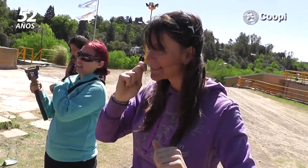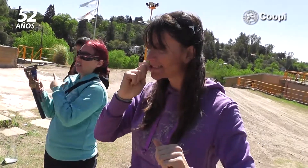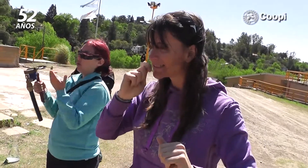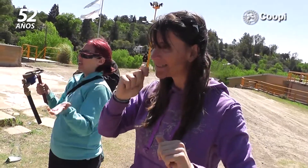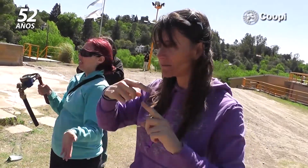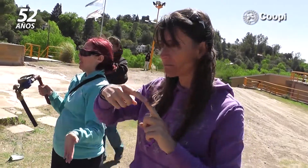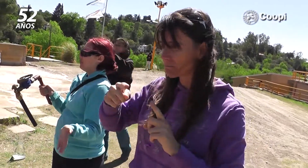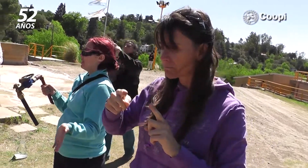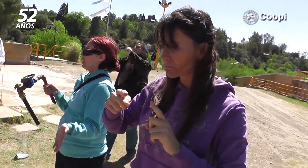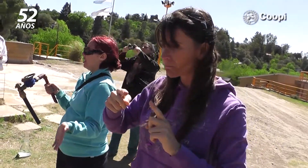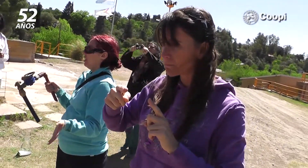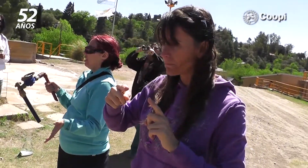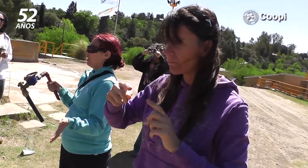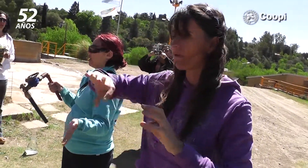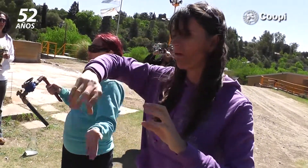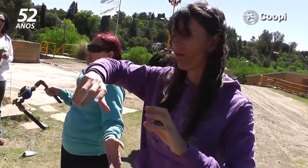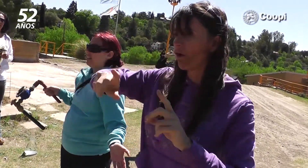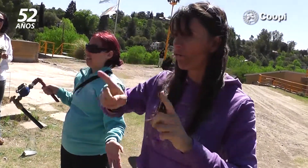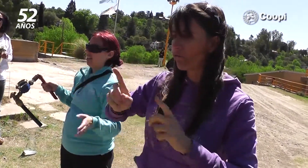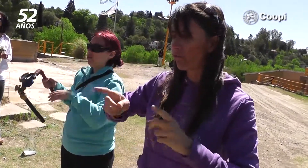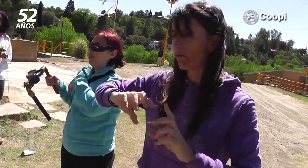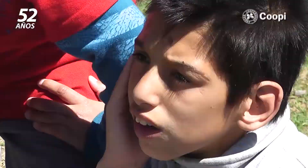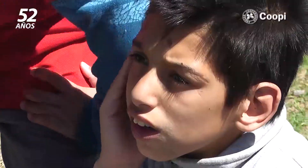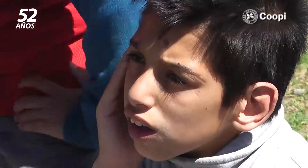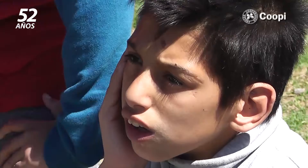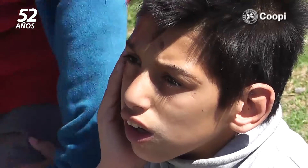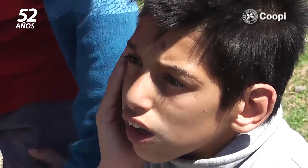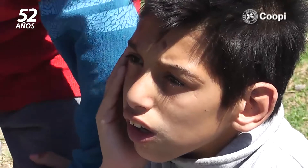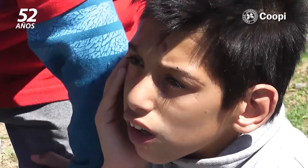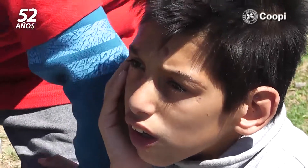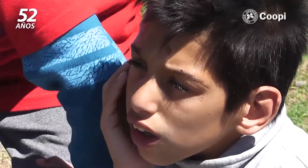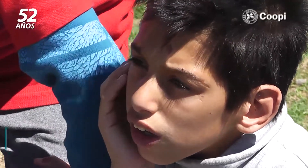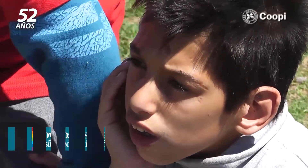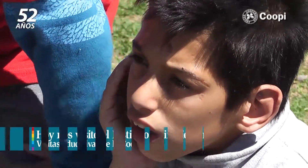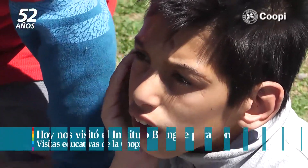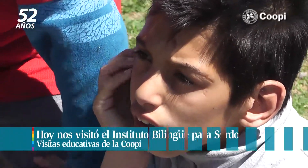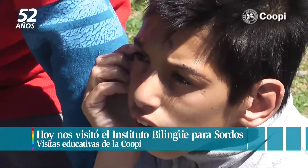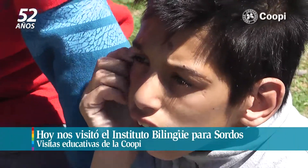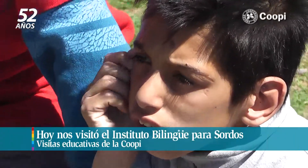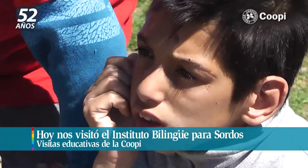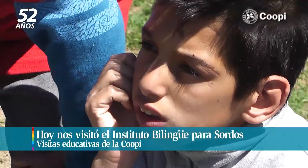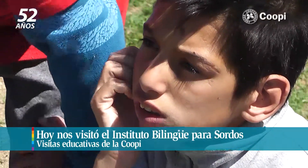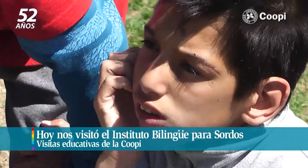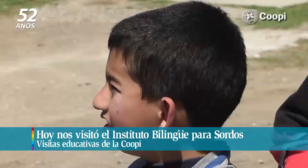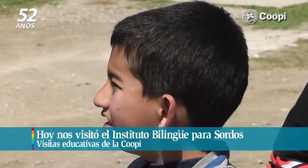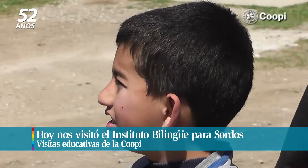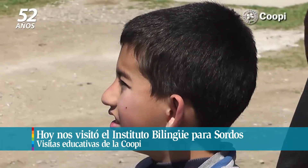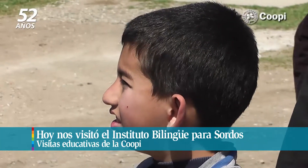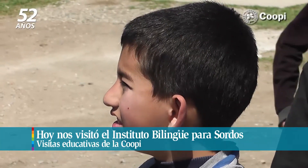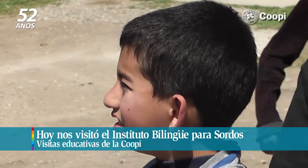entraría el agua directamente y ¿qué pasaría? No habría control de cuánta agua derrochamos. Les cuento, en la zona